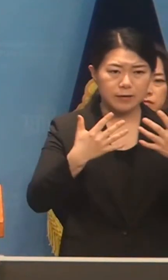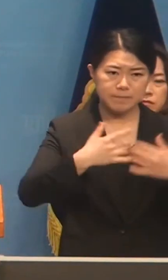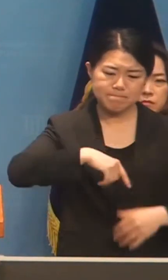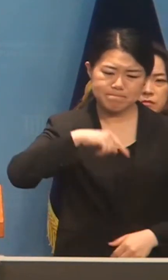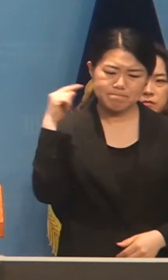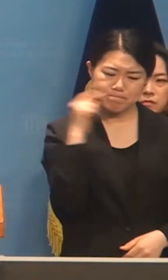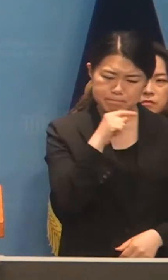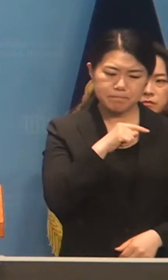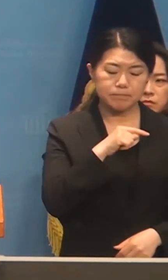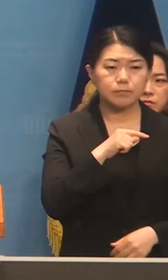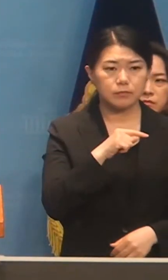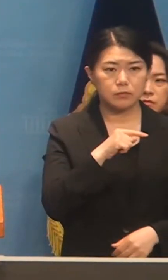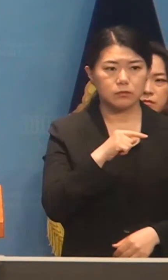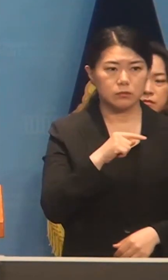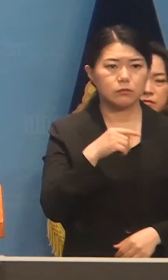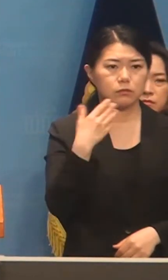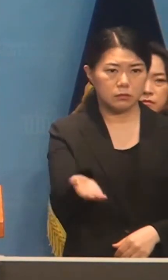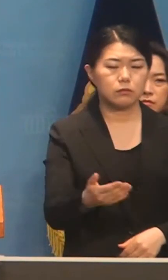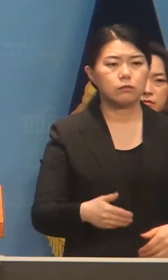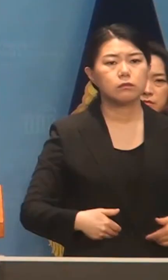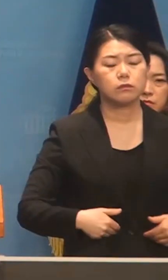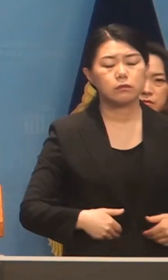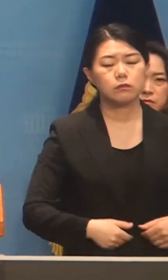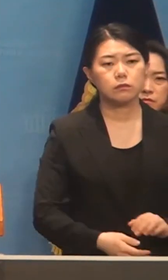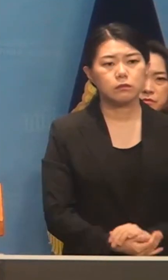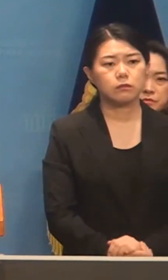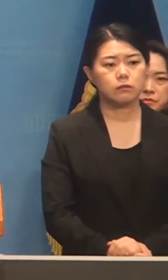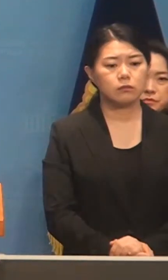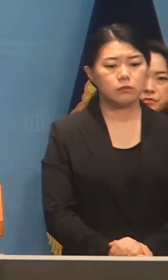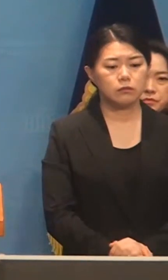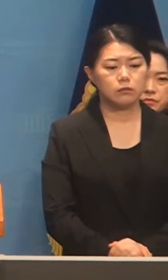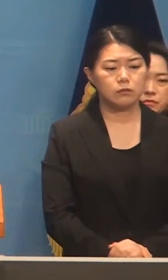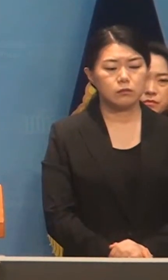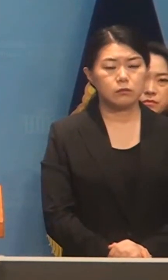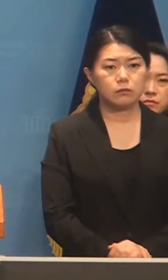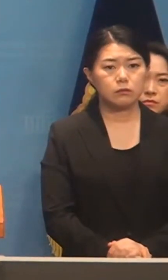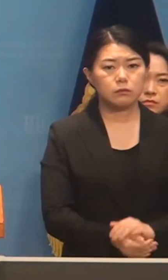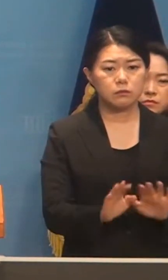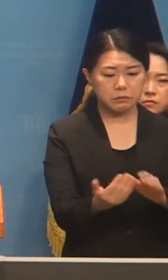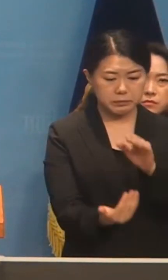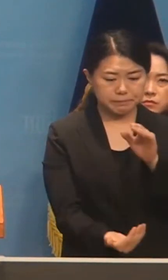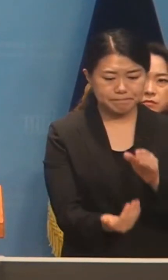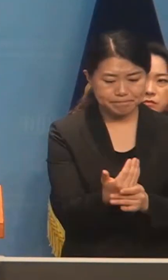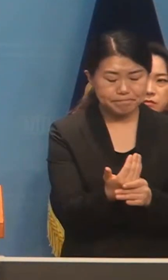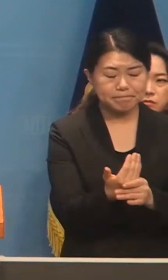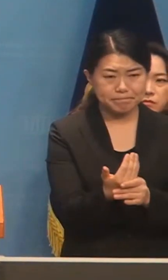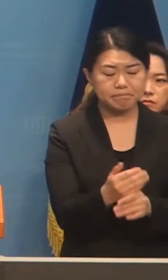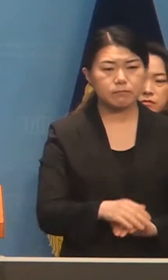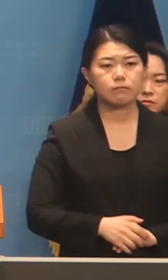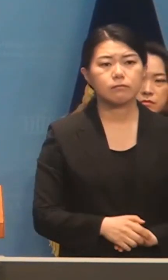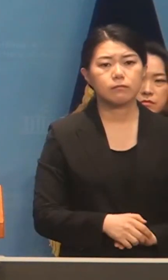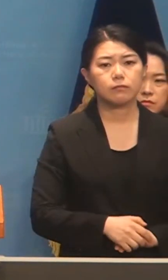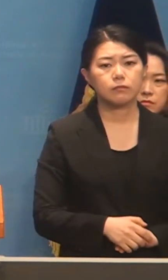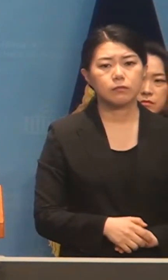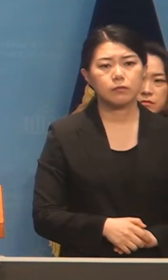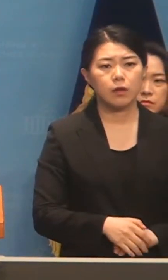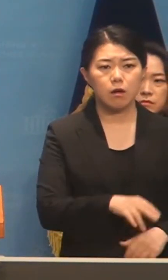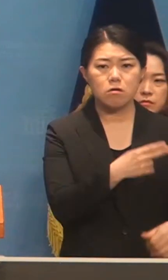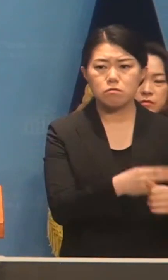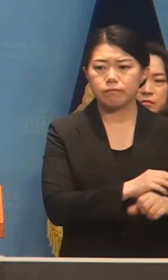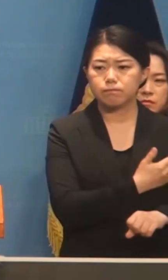가혹하게 처벌해야 될 것이라고 생각합니다. 이번 일을 계기로 교권에